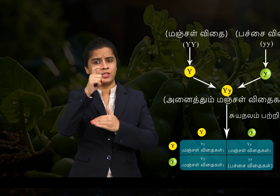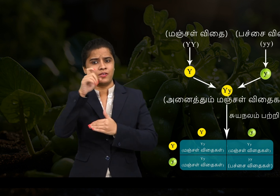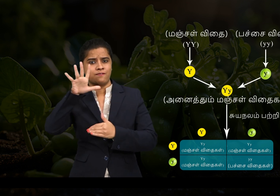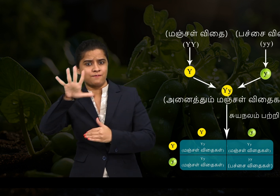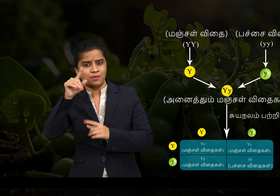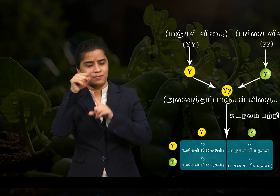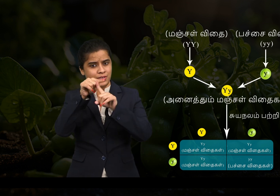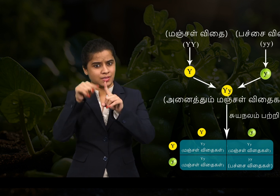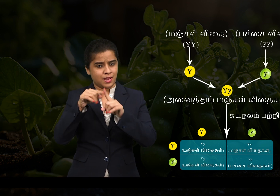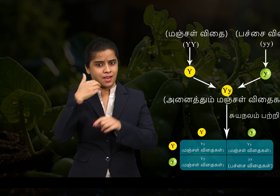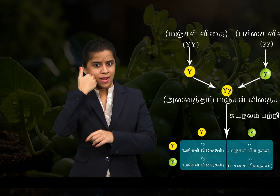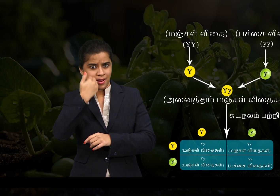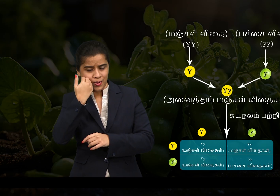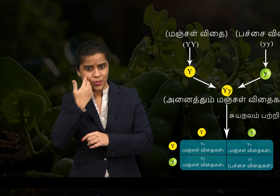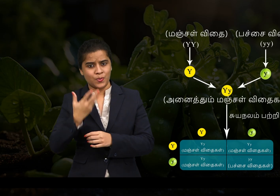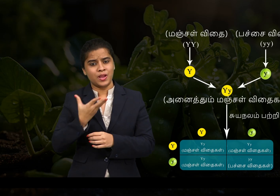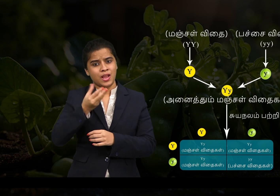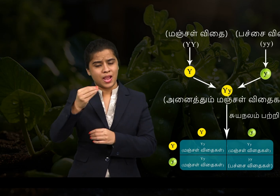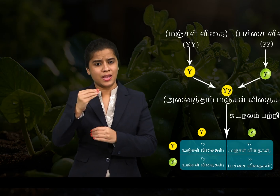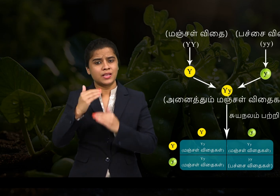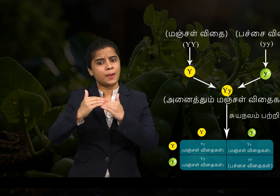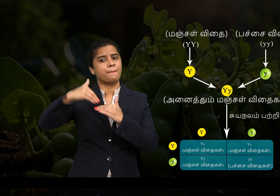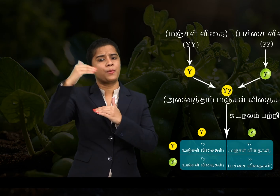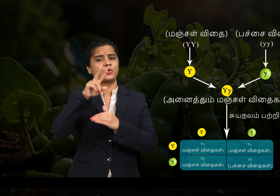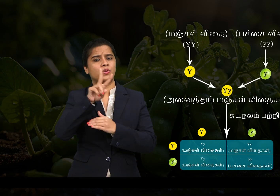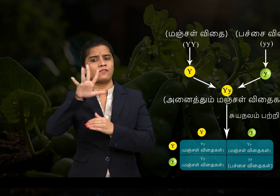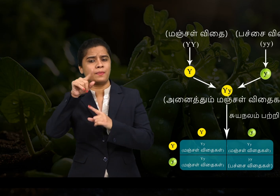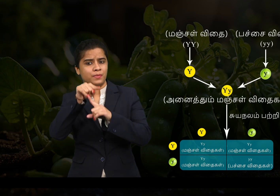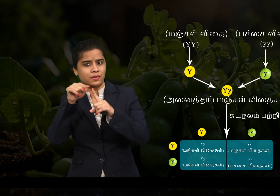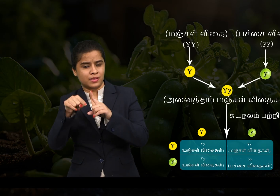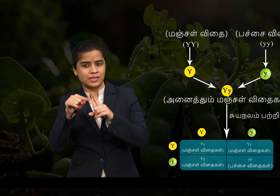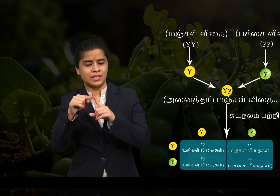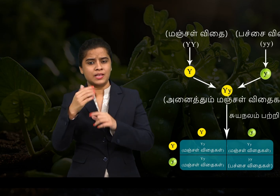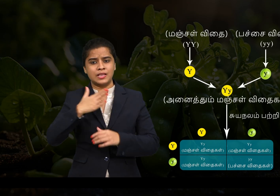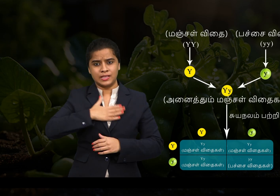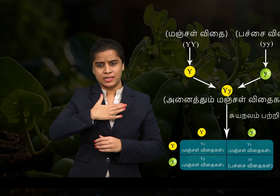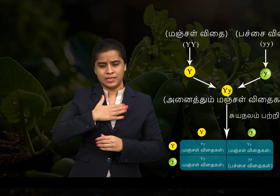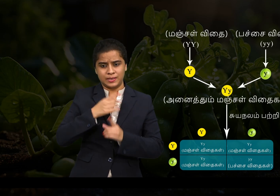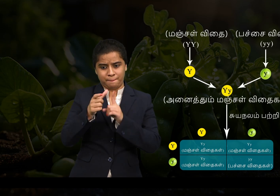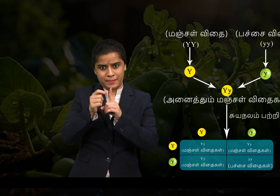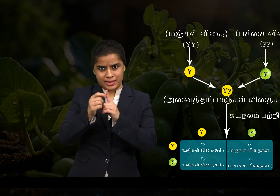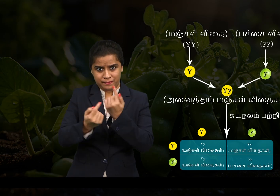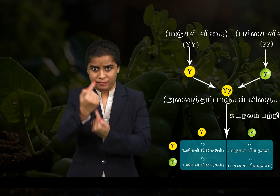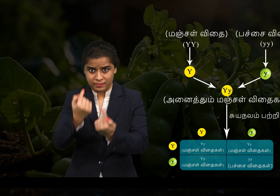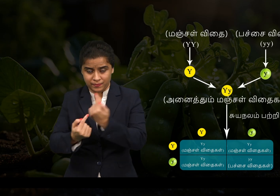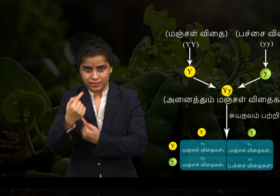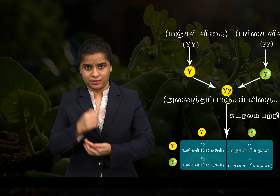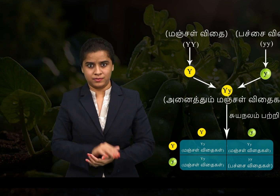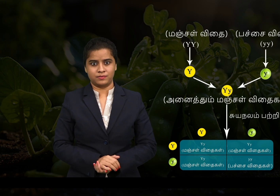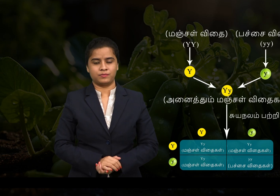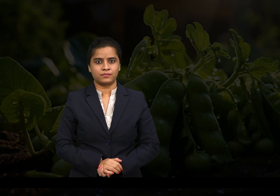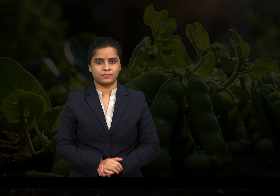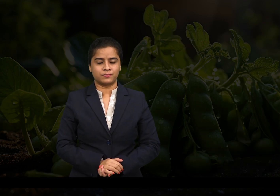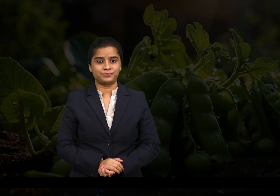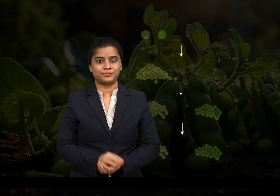சுமார் 75% மஞ்சள் மற்றும் சுமார் 25% பச்சை பட்டாணி